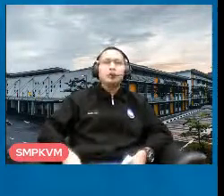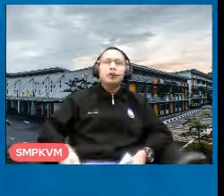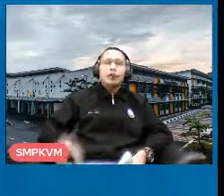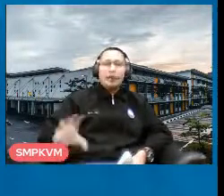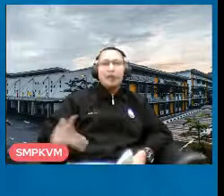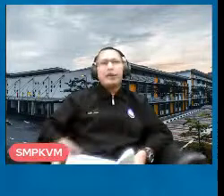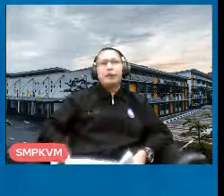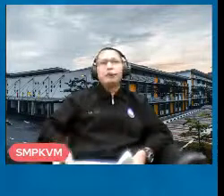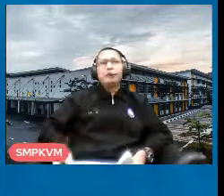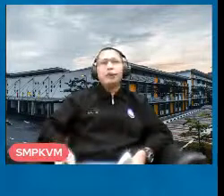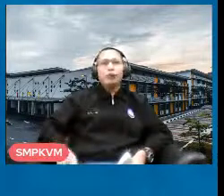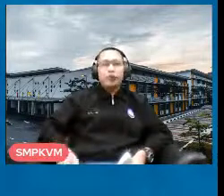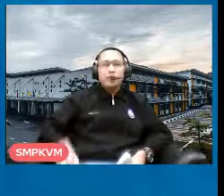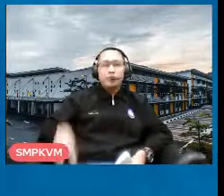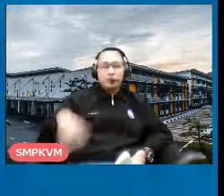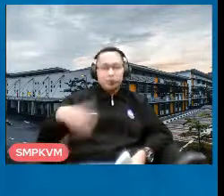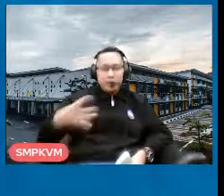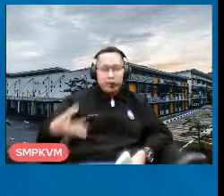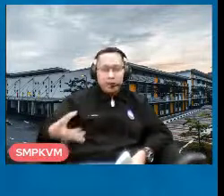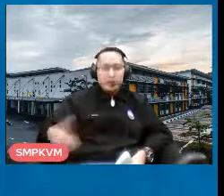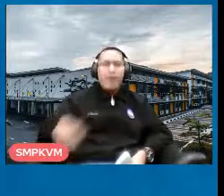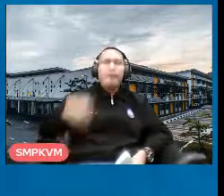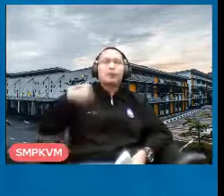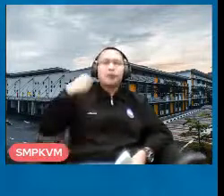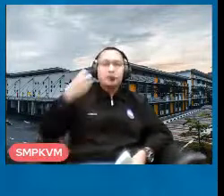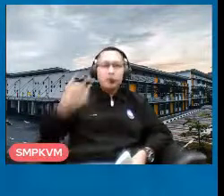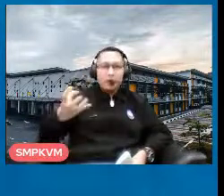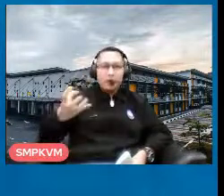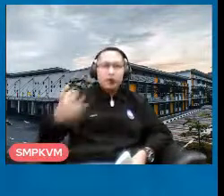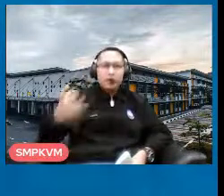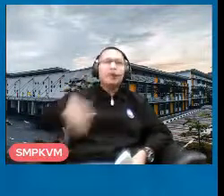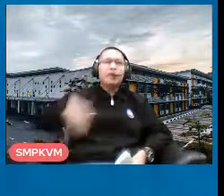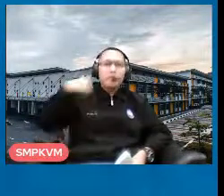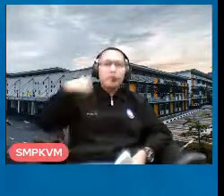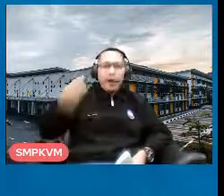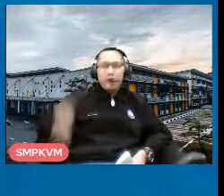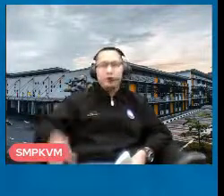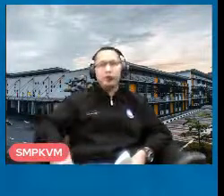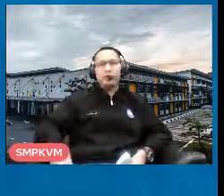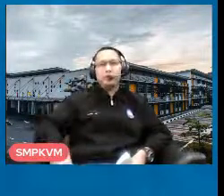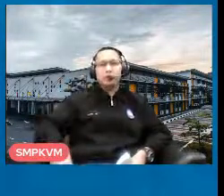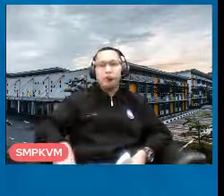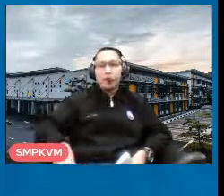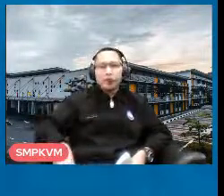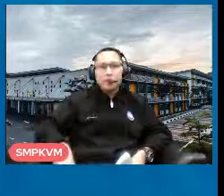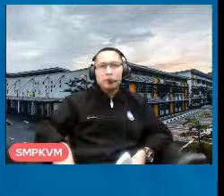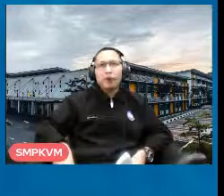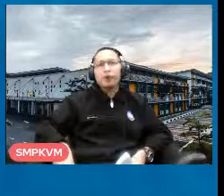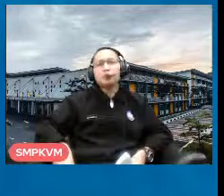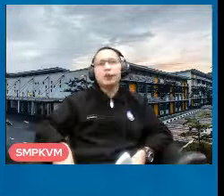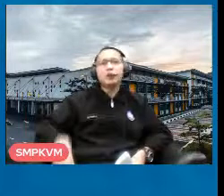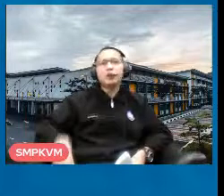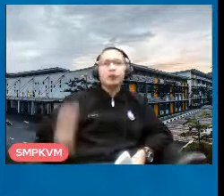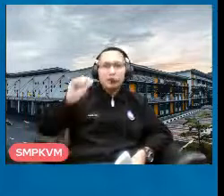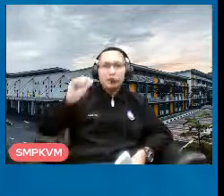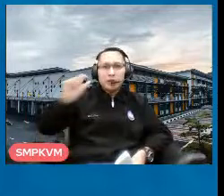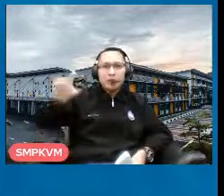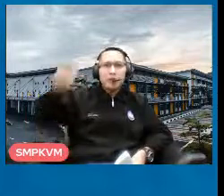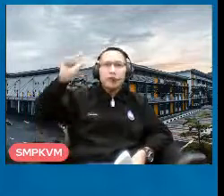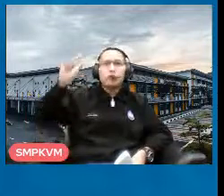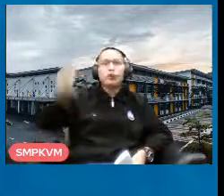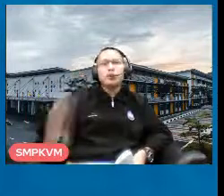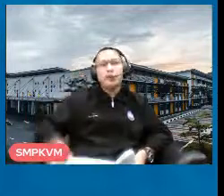Agar kalian yang menjadi murid yang berjudul in morphasia dan terbaik di sini supaya posts by kamu menjadi